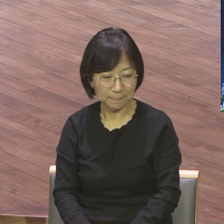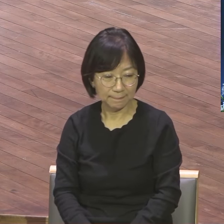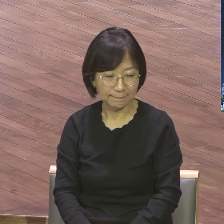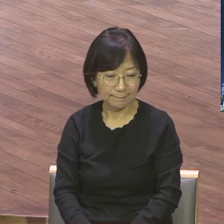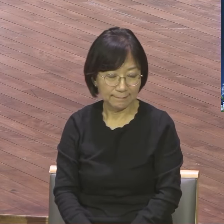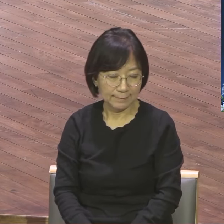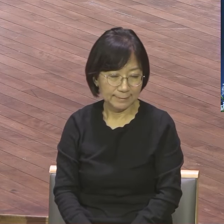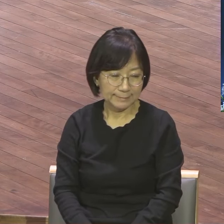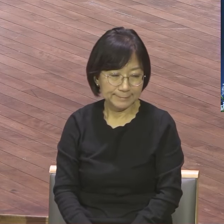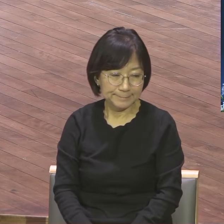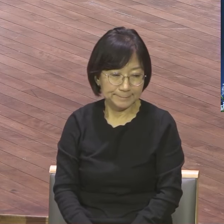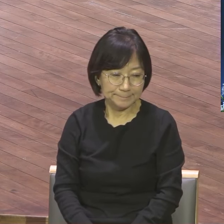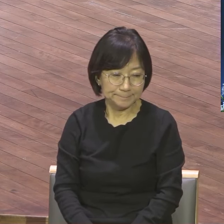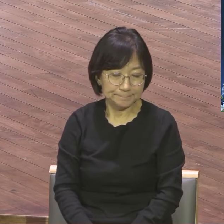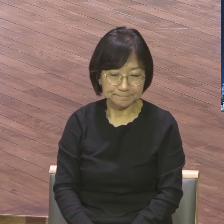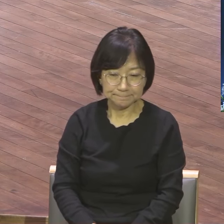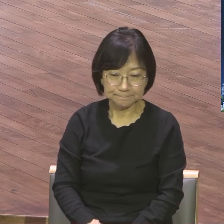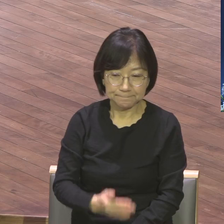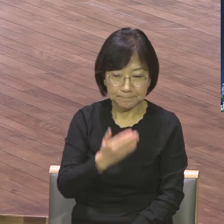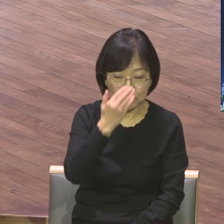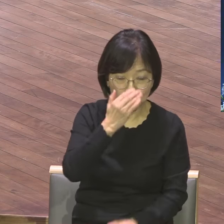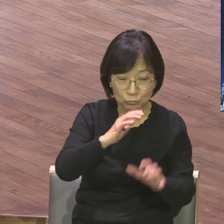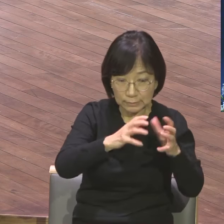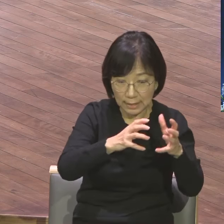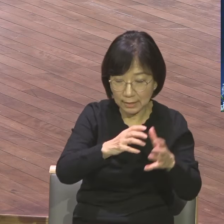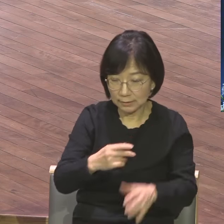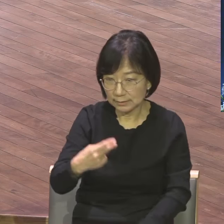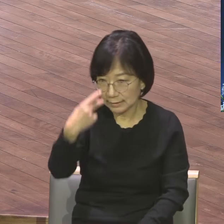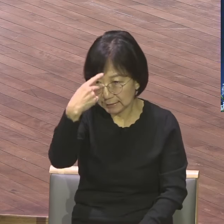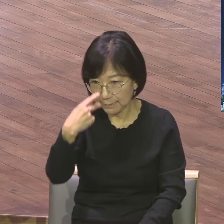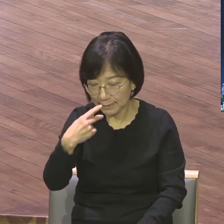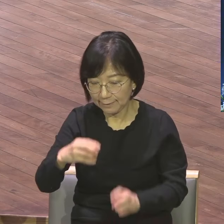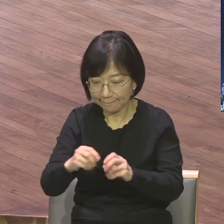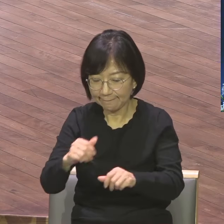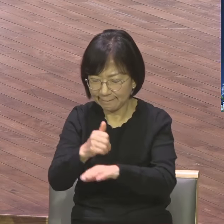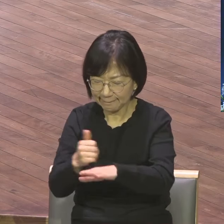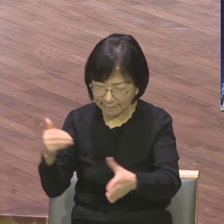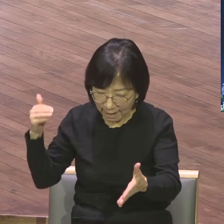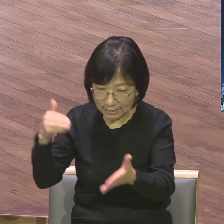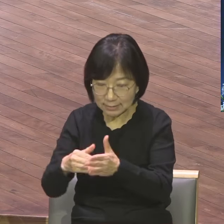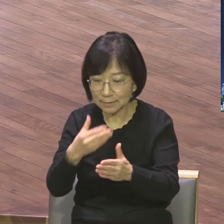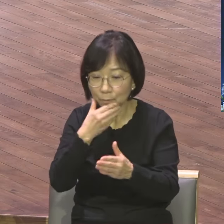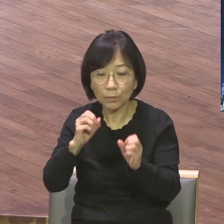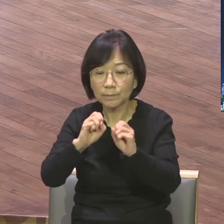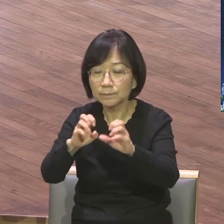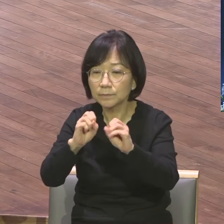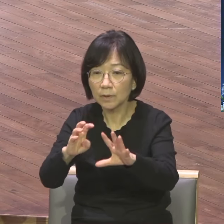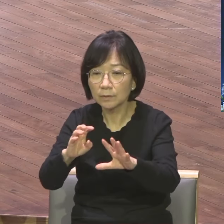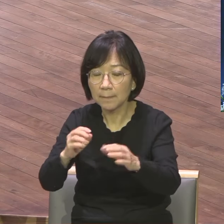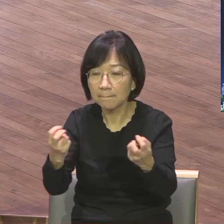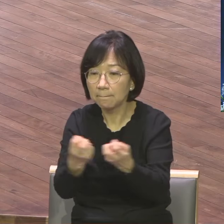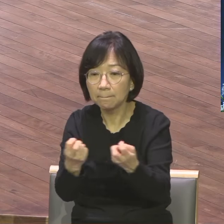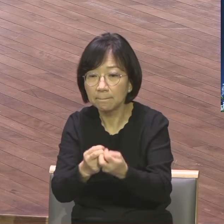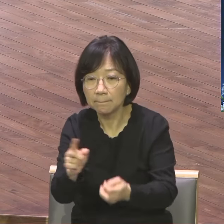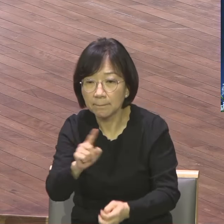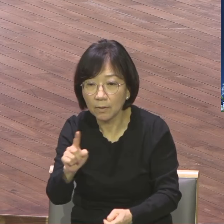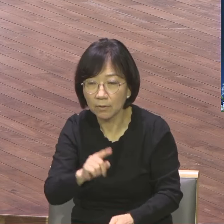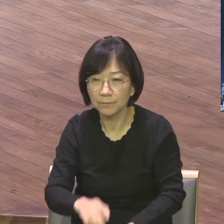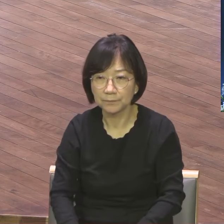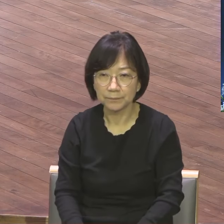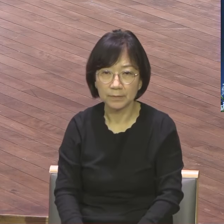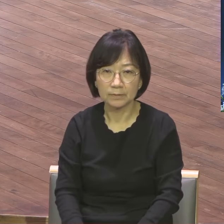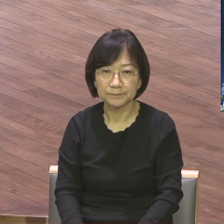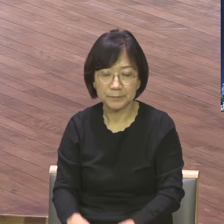유다의 사마리아의 땅끝까지 어떻게 증거했죠? 어떻게 증인의 삶을 살았습니까? 순교자의 정신을